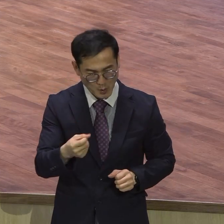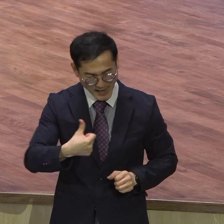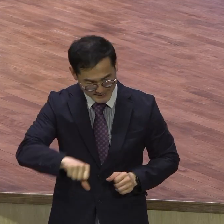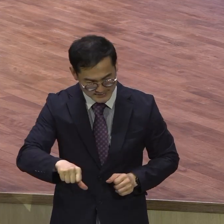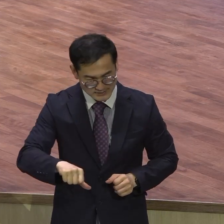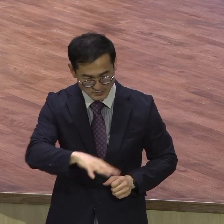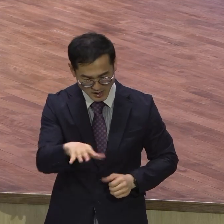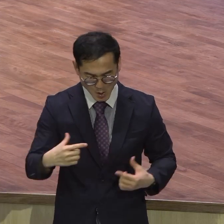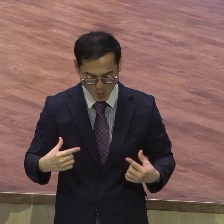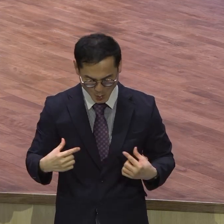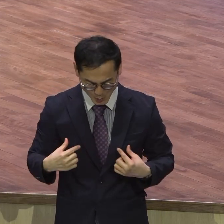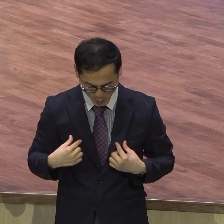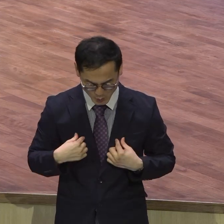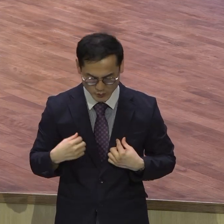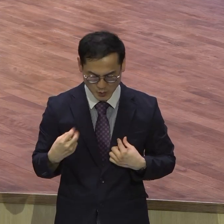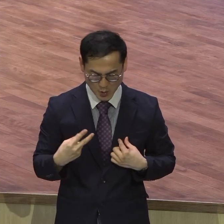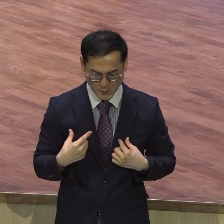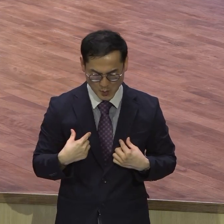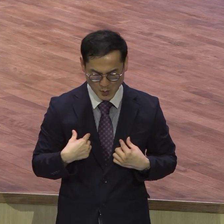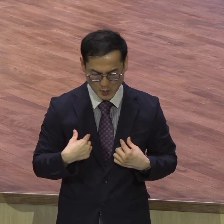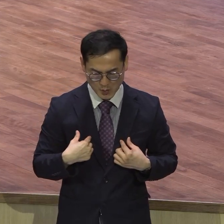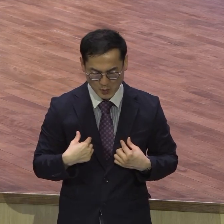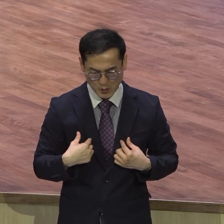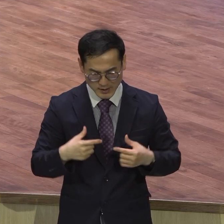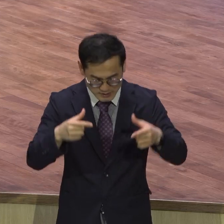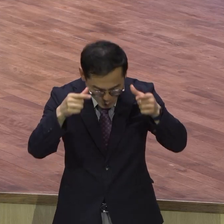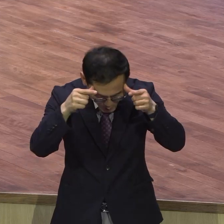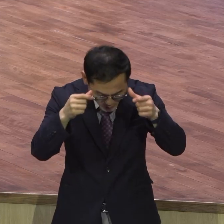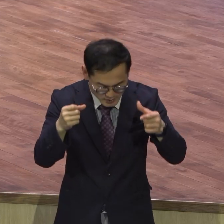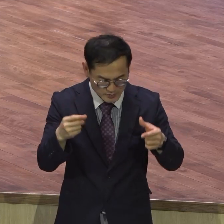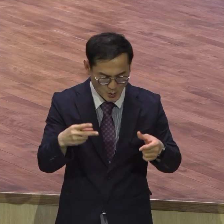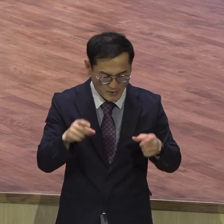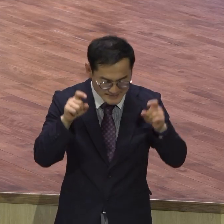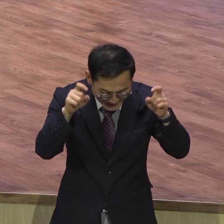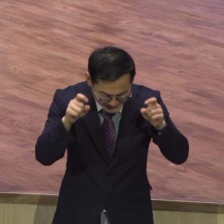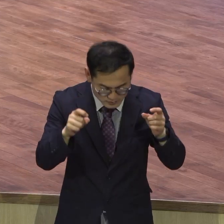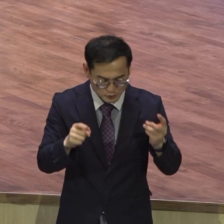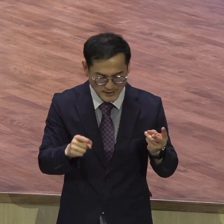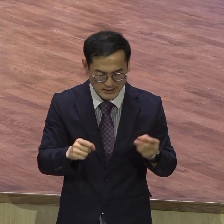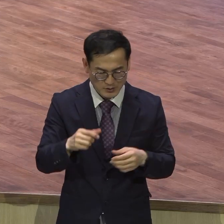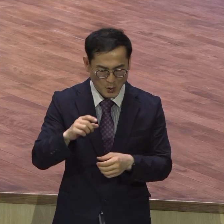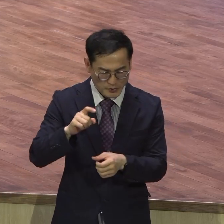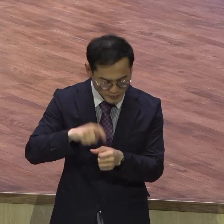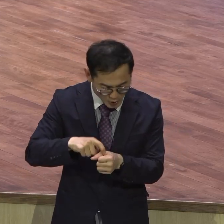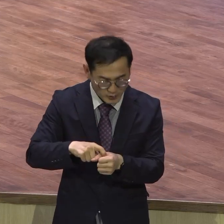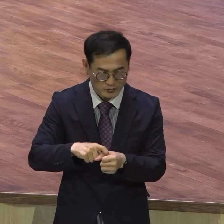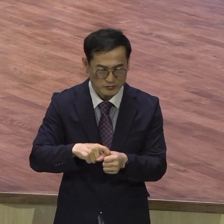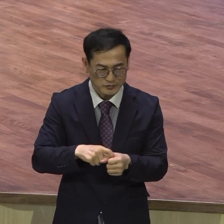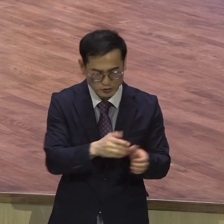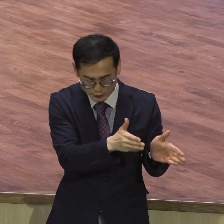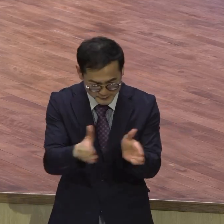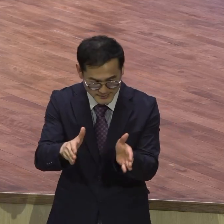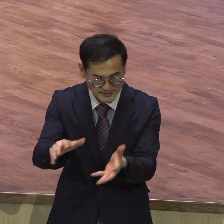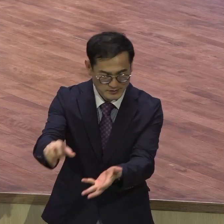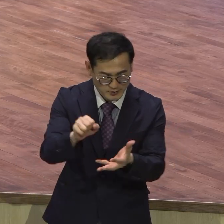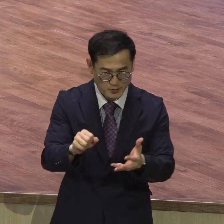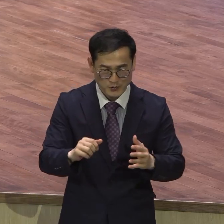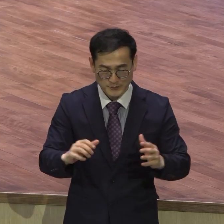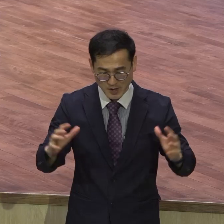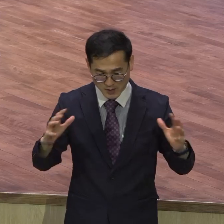그의 의복과 관유와 속제제의 수송아지와 수양 두 마리와 무고병 한 광주리를 가지고 온 회중을